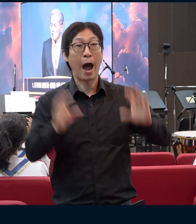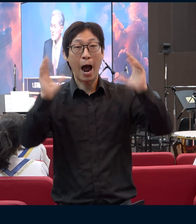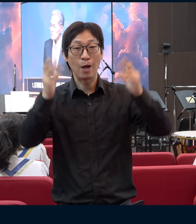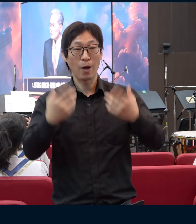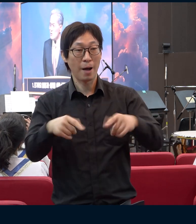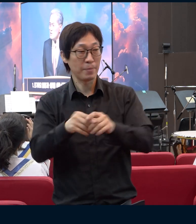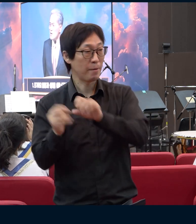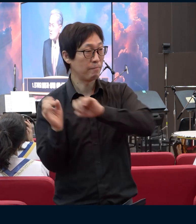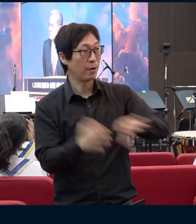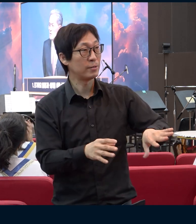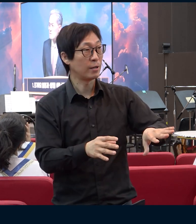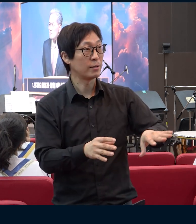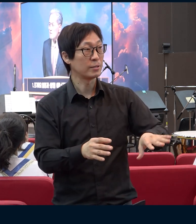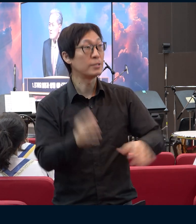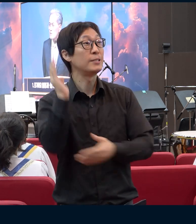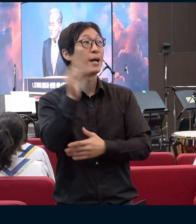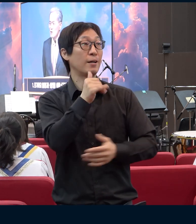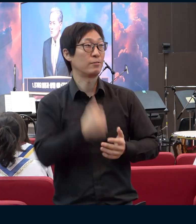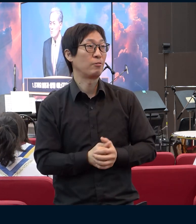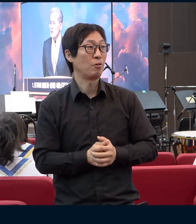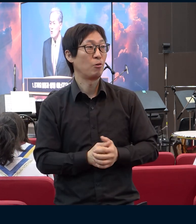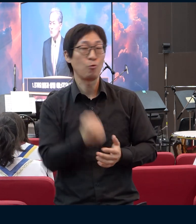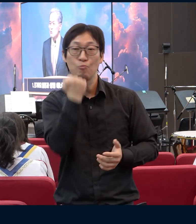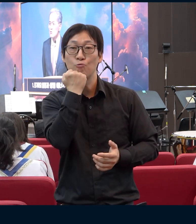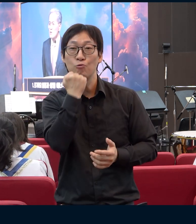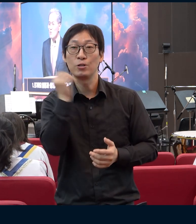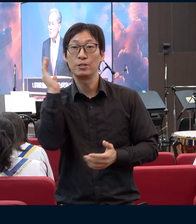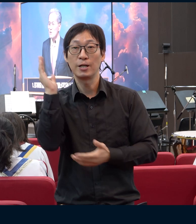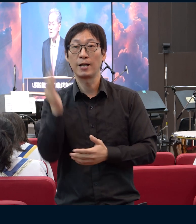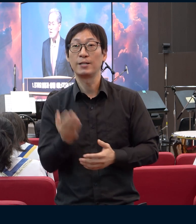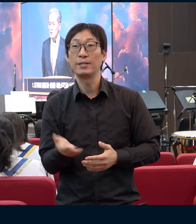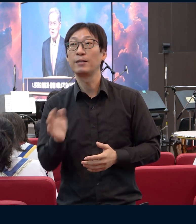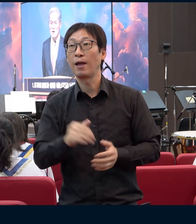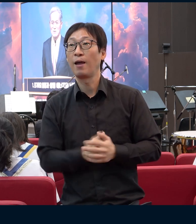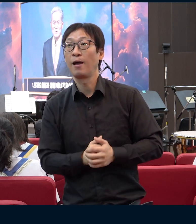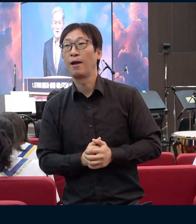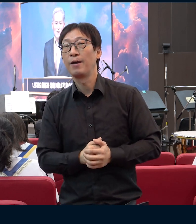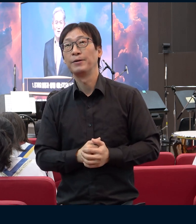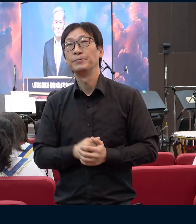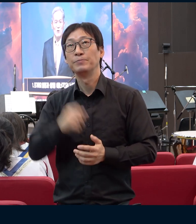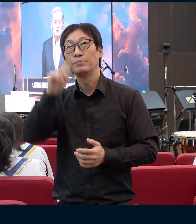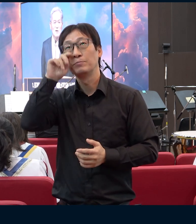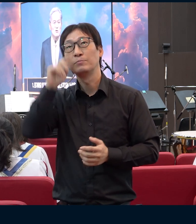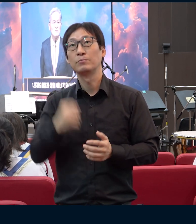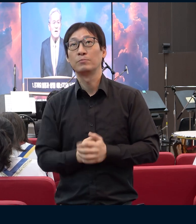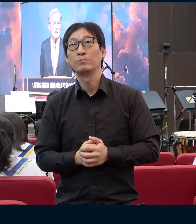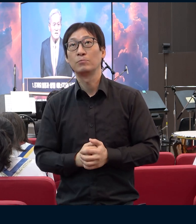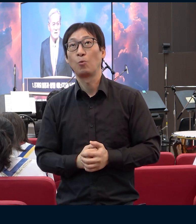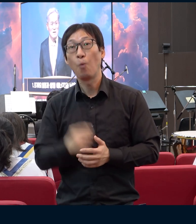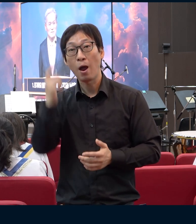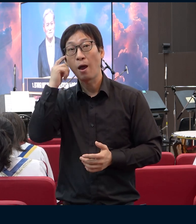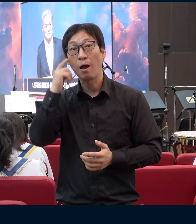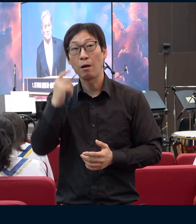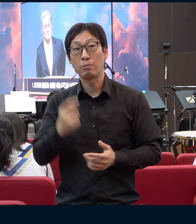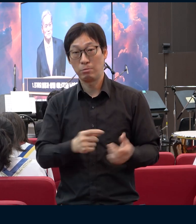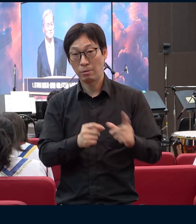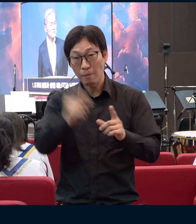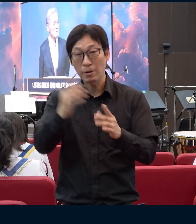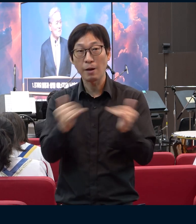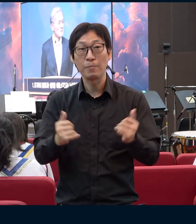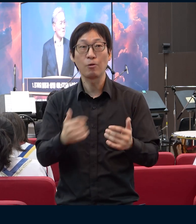예, 말도 안 되는 웃기는 이야기지만 그러나 마냥 웃을 수만은 없는 그런 이야기입니다. 왜? 우리가 그런 짓 많이 하니까.